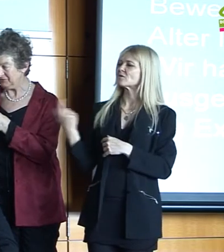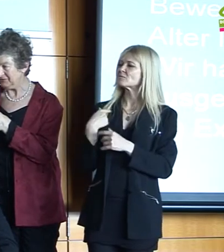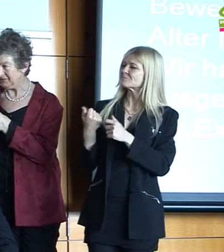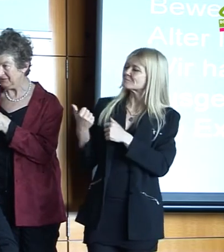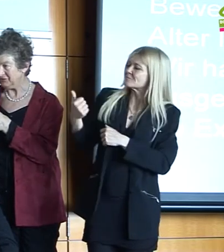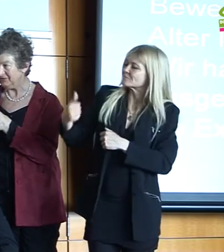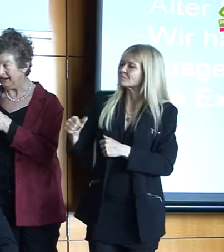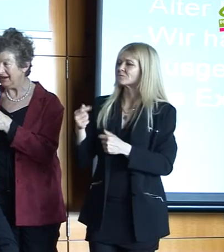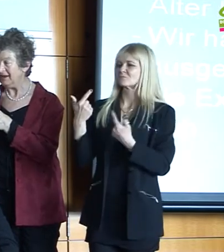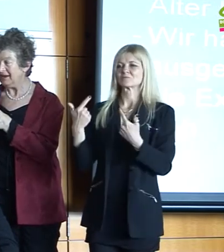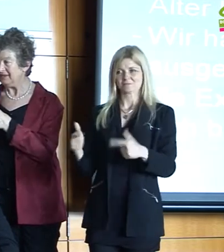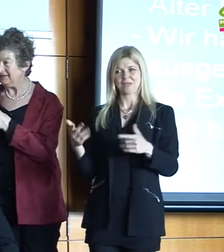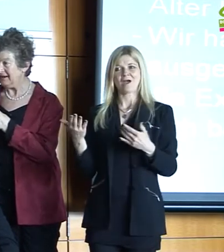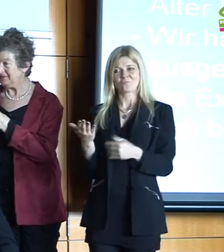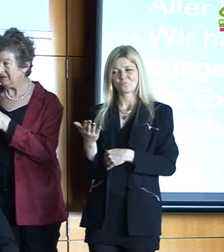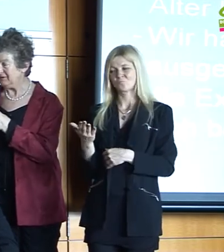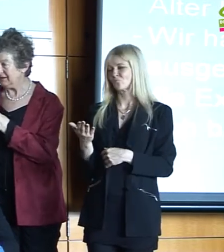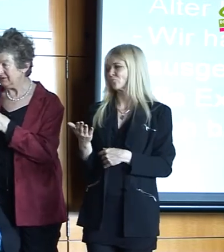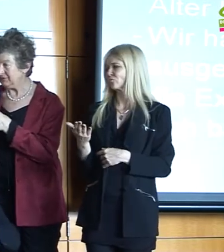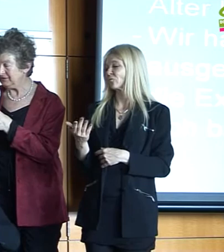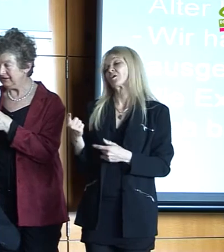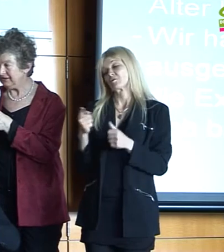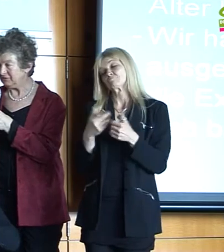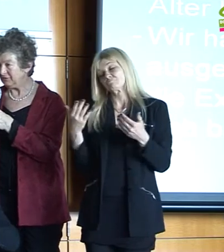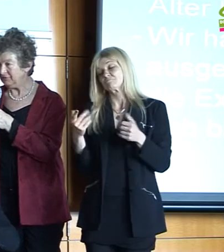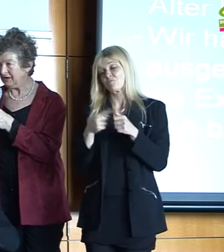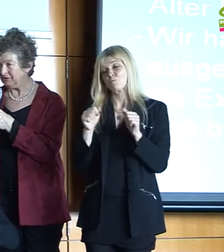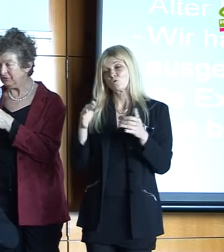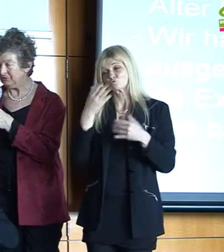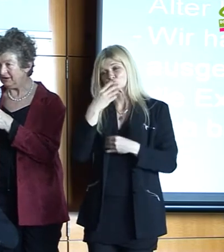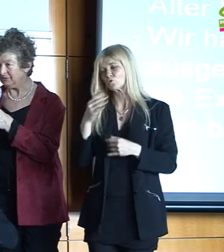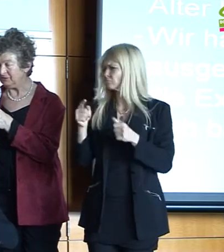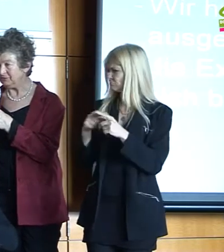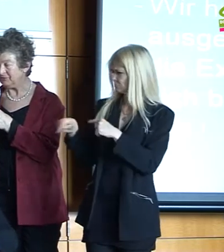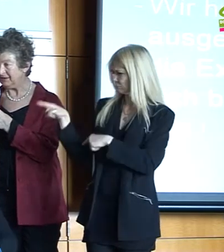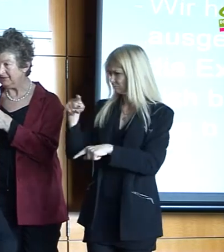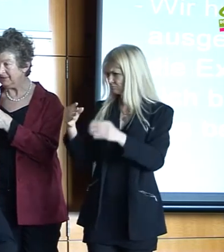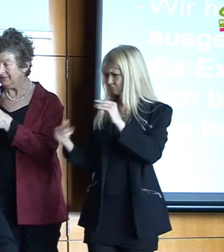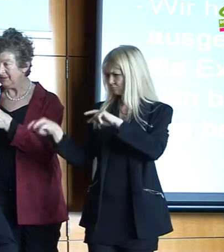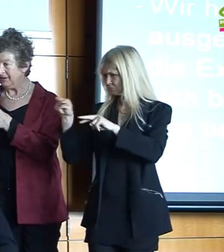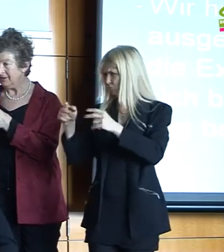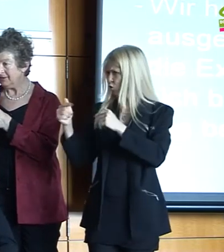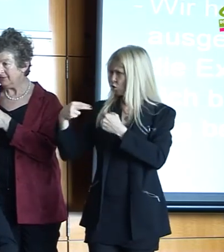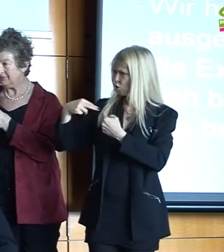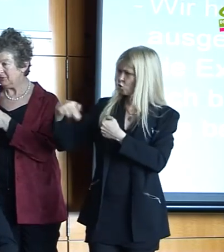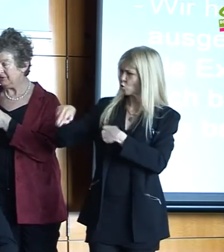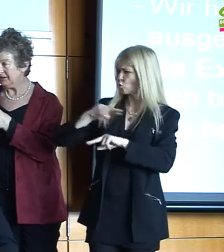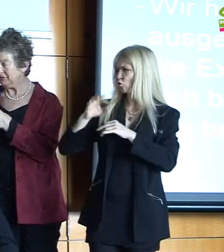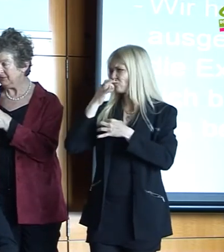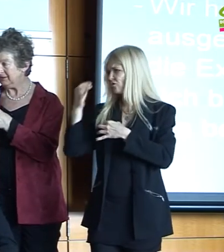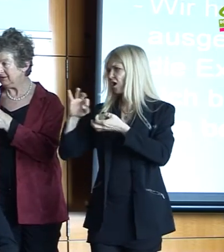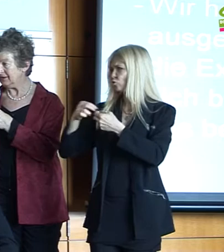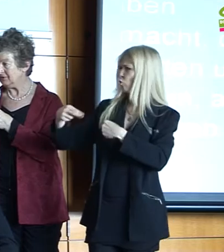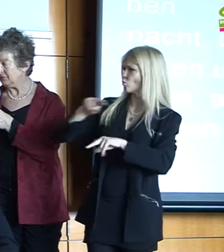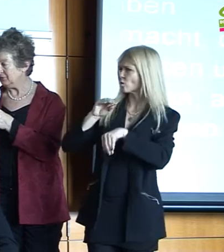wir uns beteiligen dürfen, was sehr schön wäre. Das heißt, es gibt vielleicht unter Ihnen jetzt Rückfragen, Rückmeldungen und so weiter. Dann würde ich